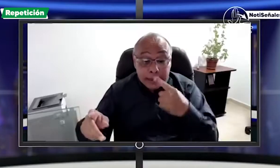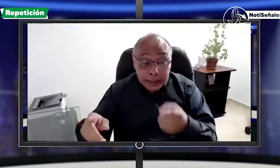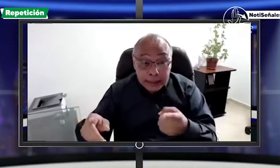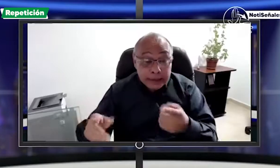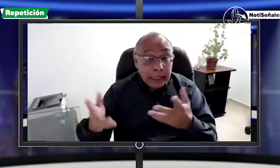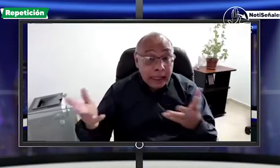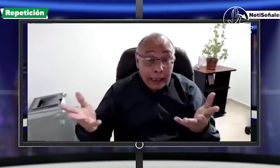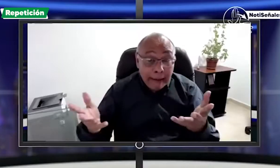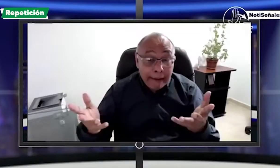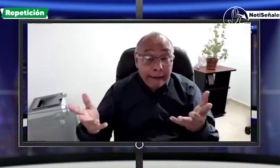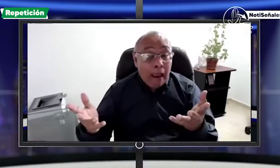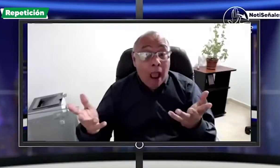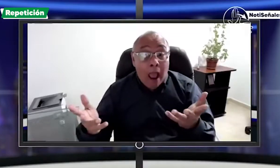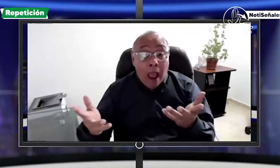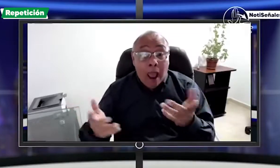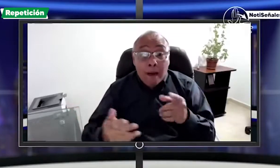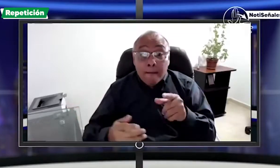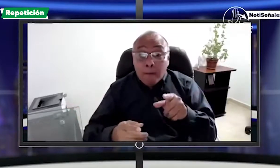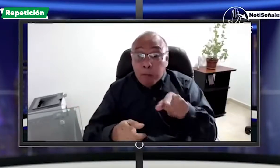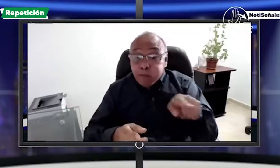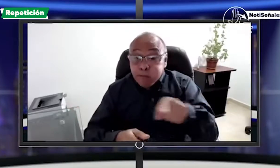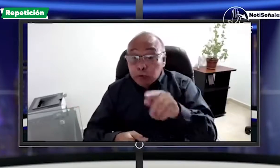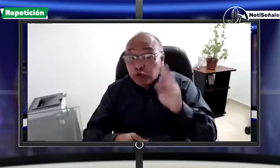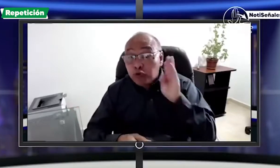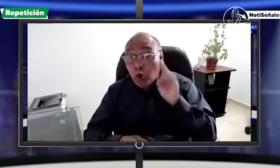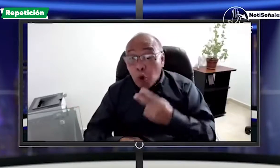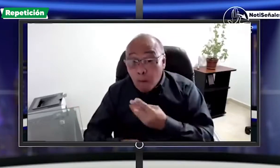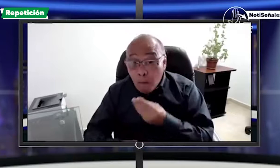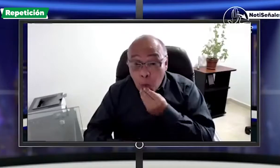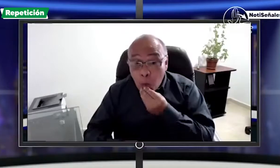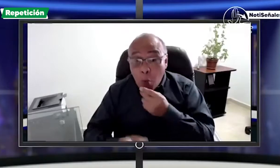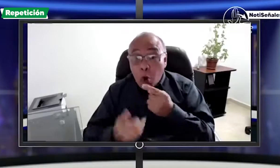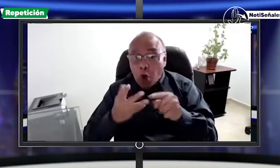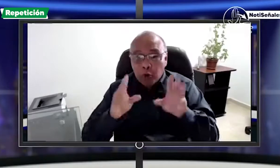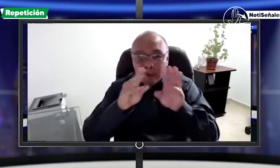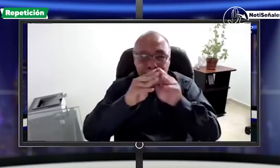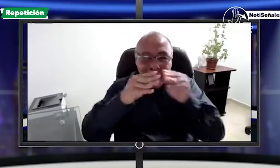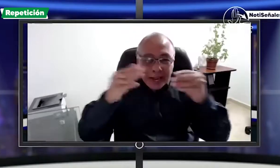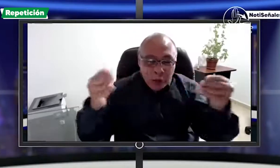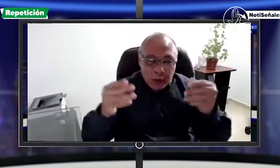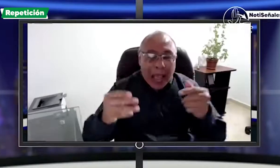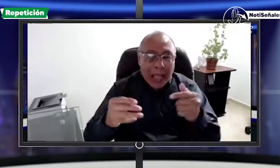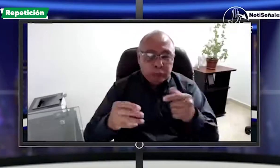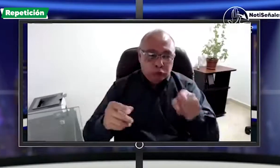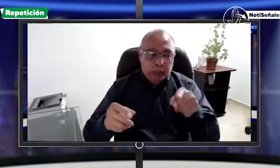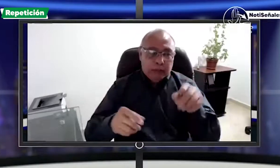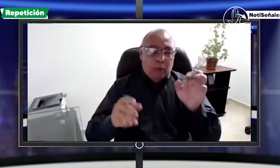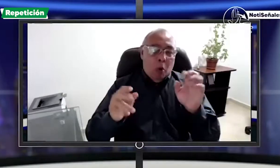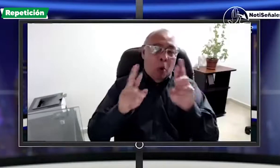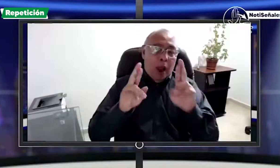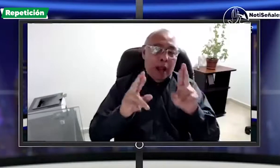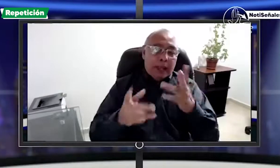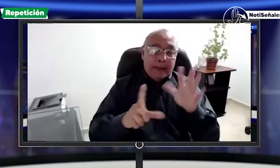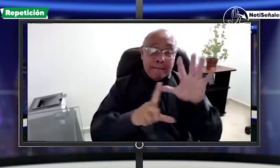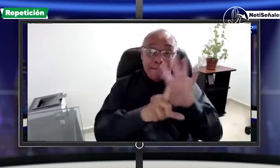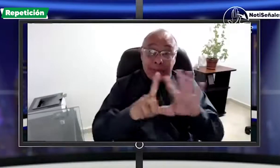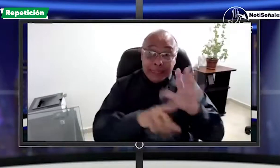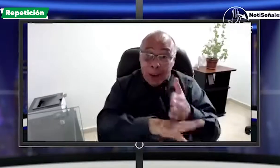Los Zapatos Del Otro Cómo Se Sentiría La Persona Cuando Se Utiliza Esta Clase De